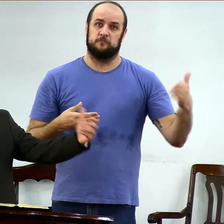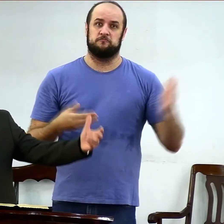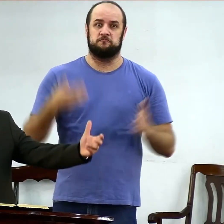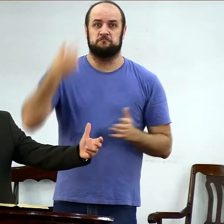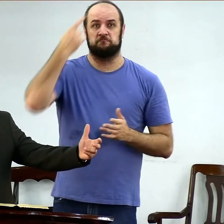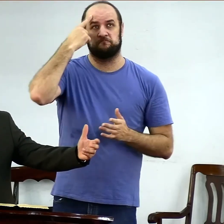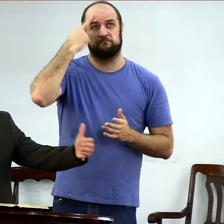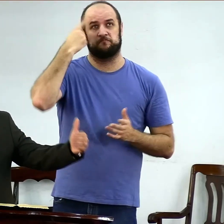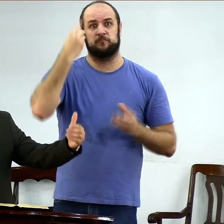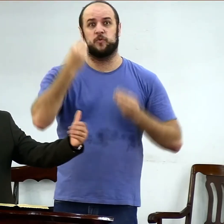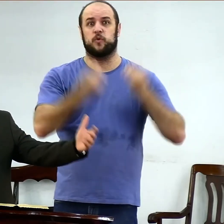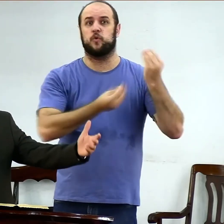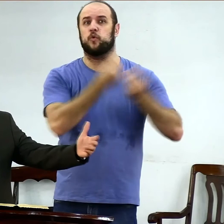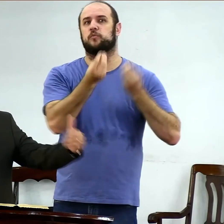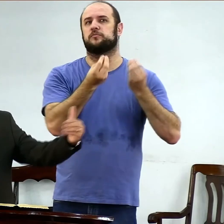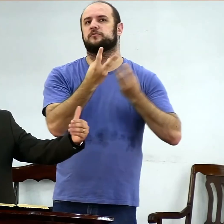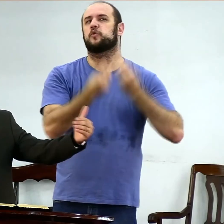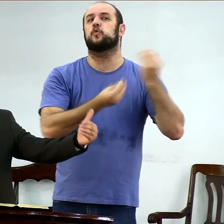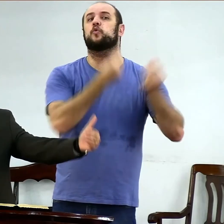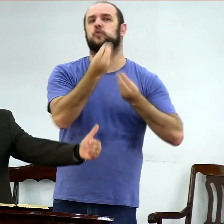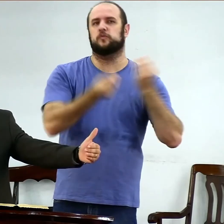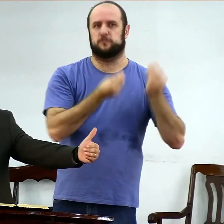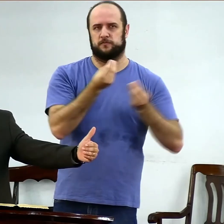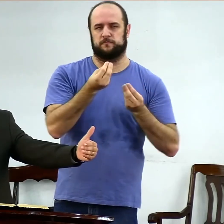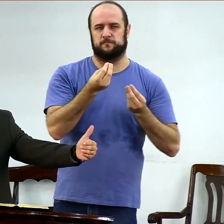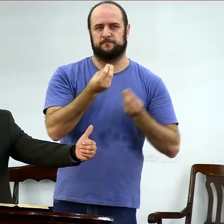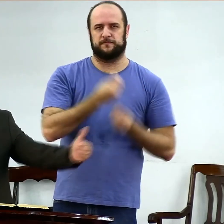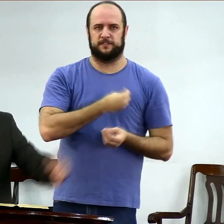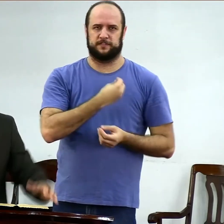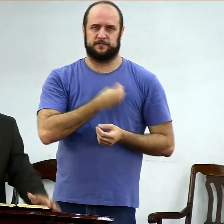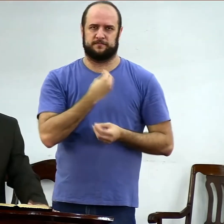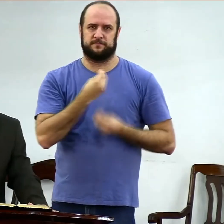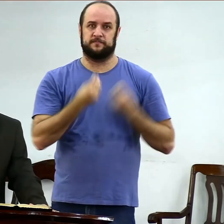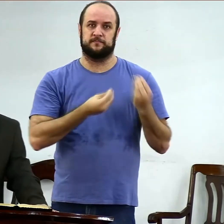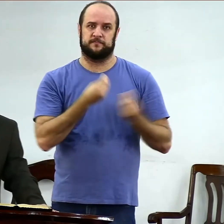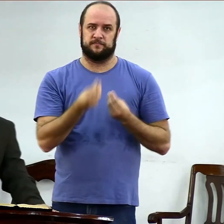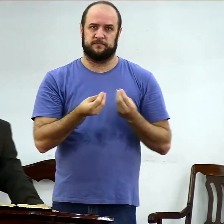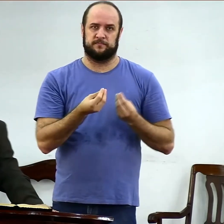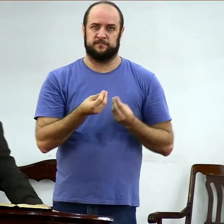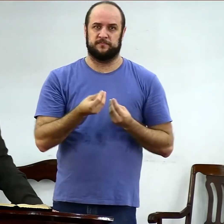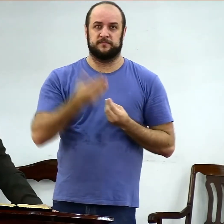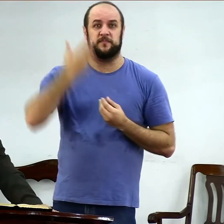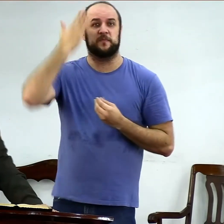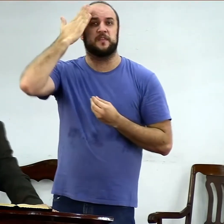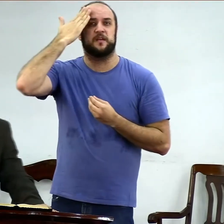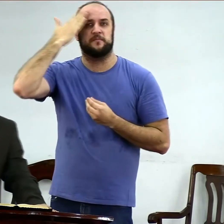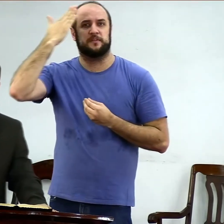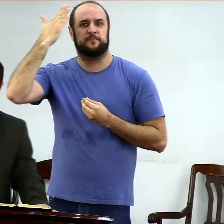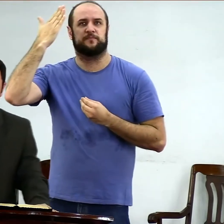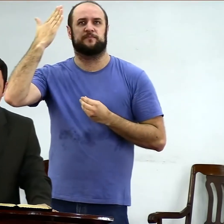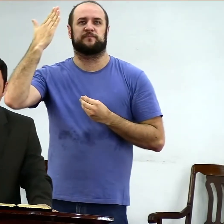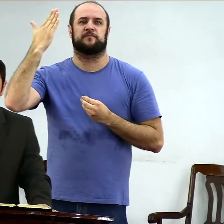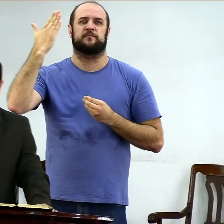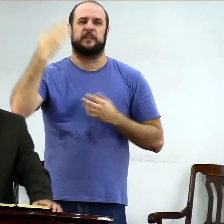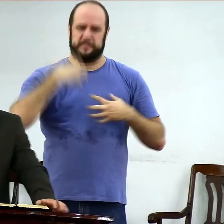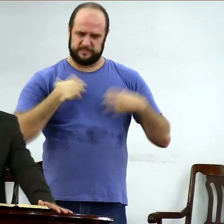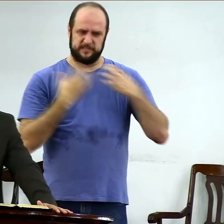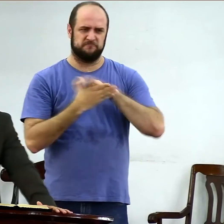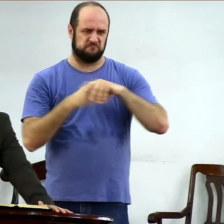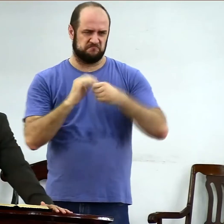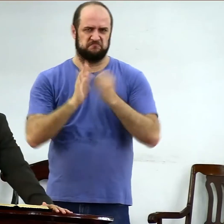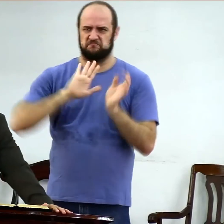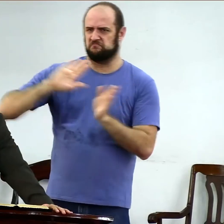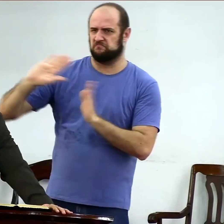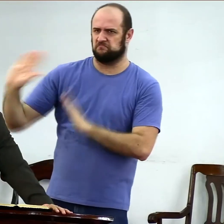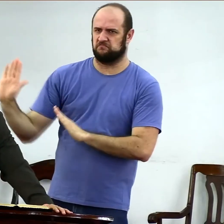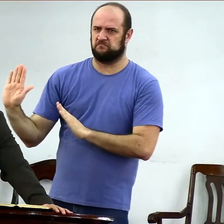ou como fazer, ou como viver. Se eu sei o que Jesus disse sobre a ansiedade, se eu sei o